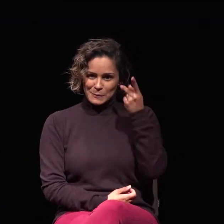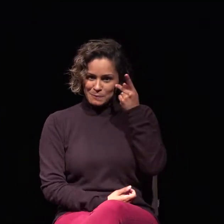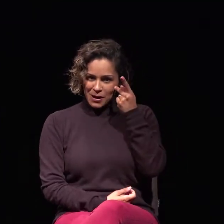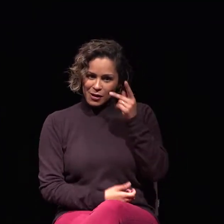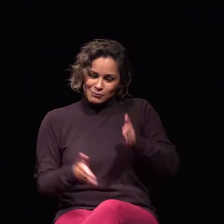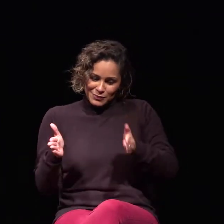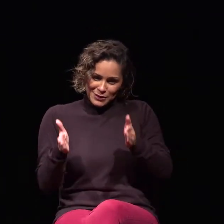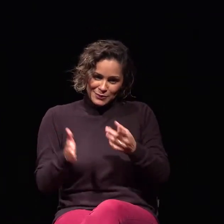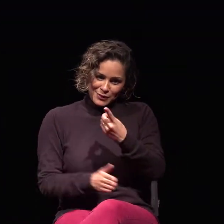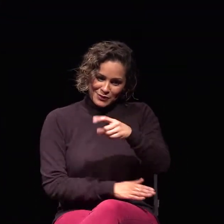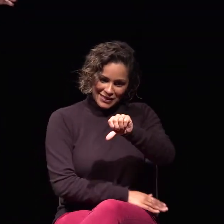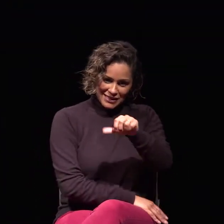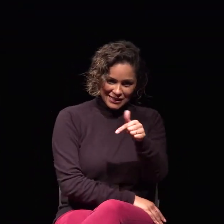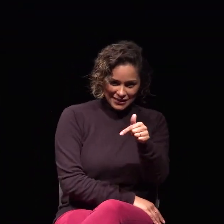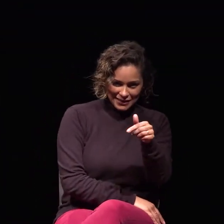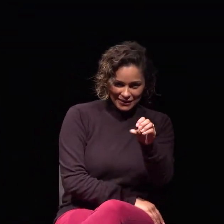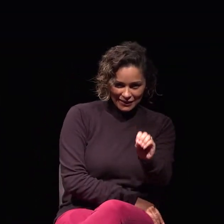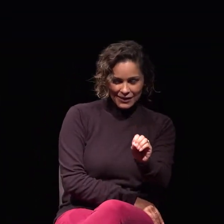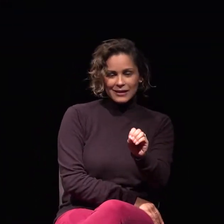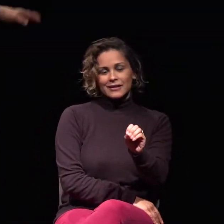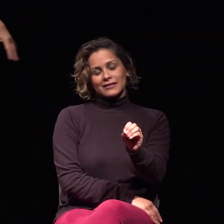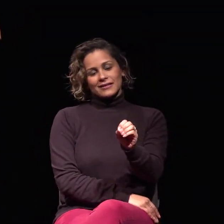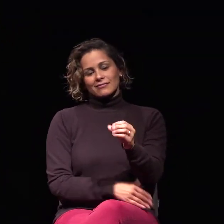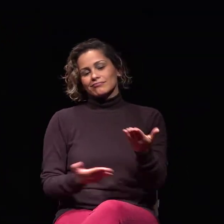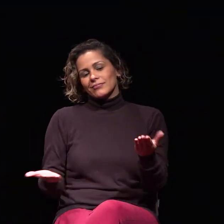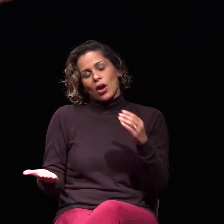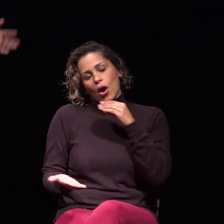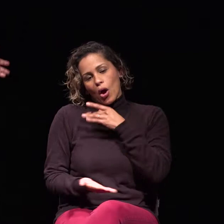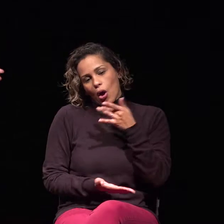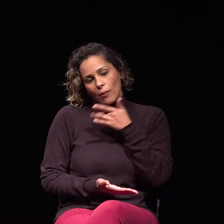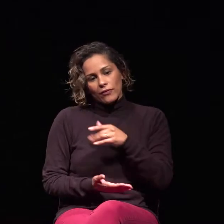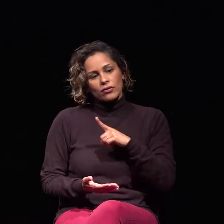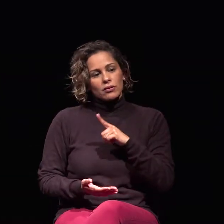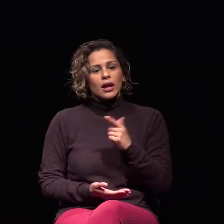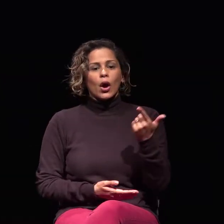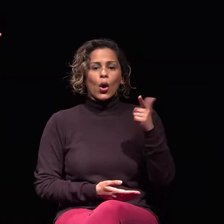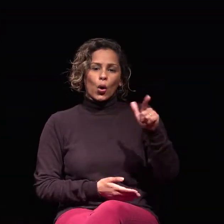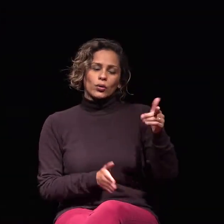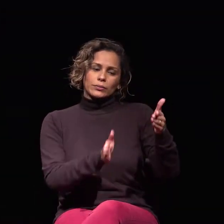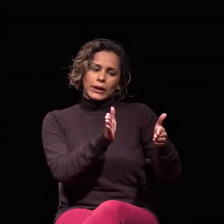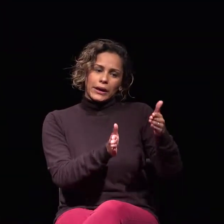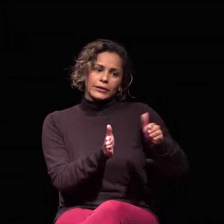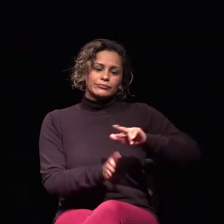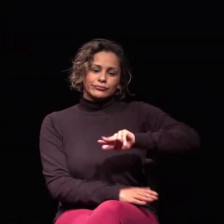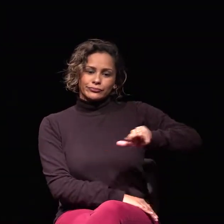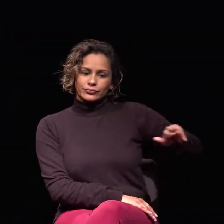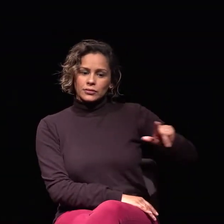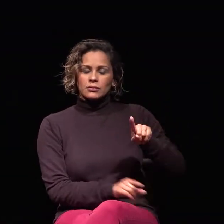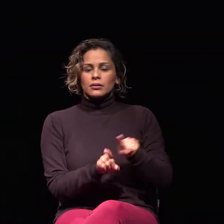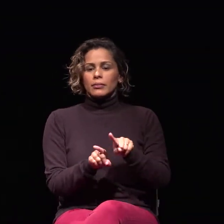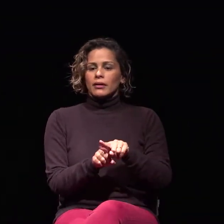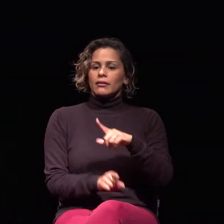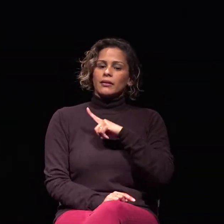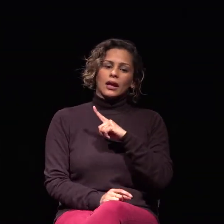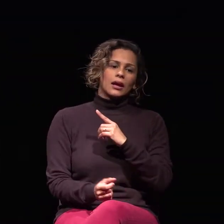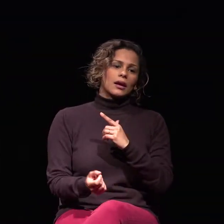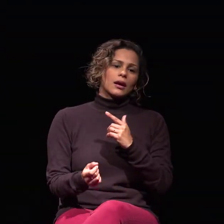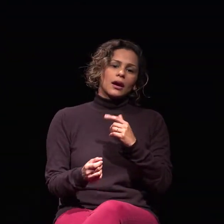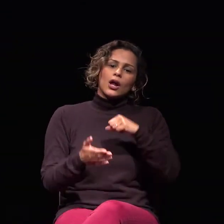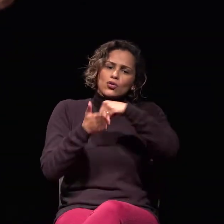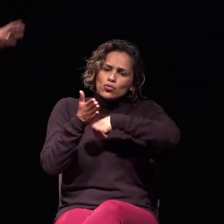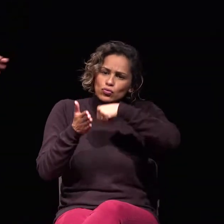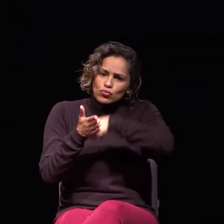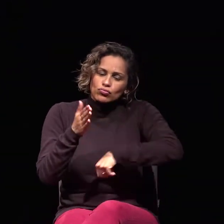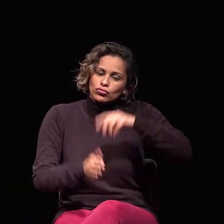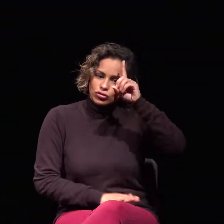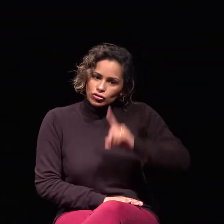70. É claro que, se a gente for estudar a história, tem lá, em outras épocas, tem a nossa luta pelo direito de voto, né? Tem